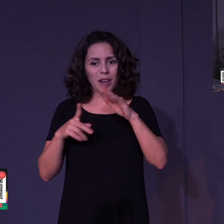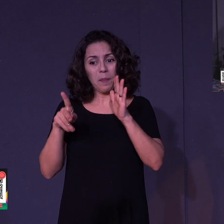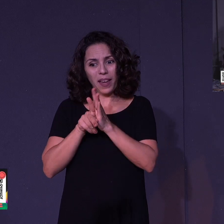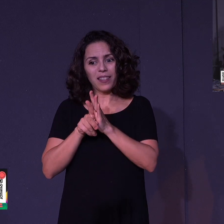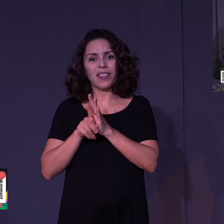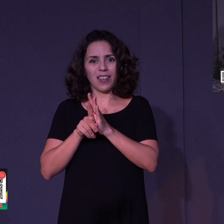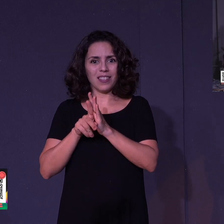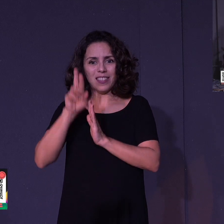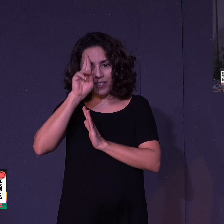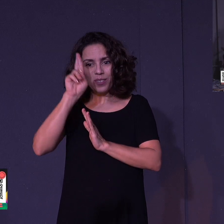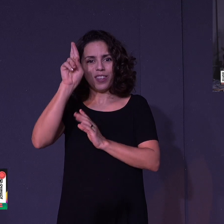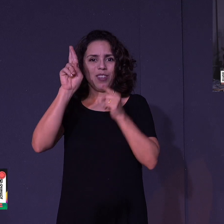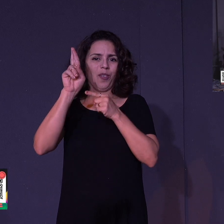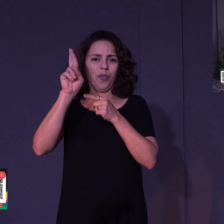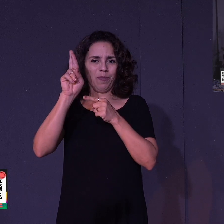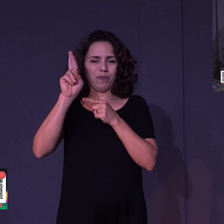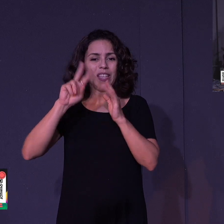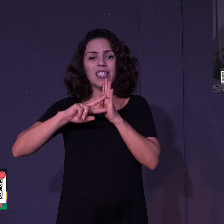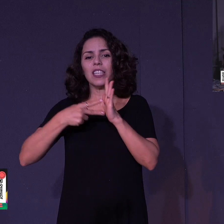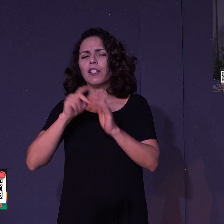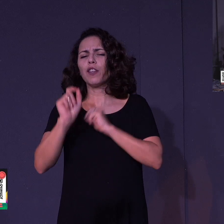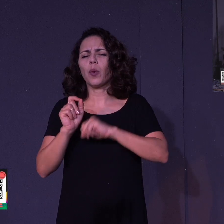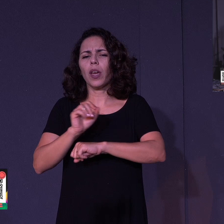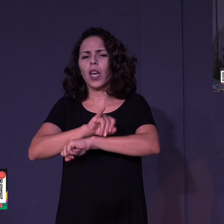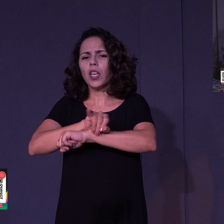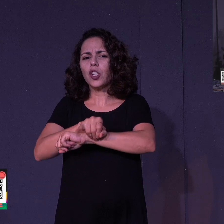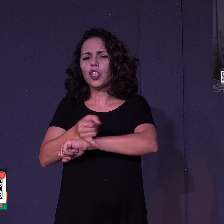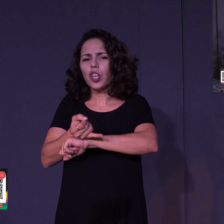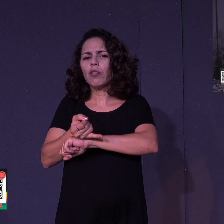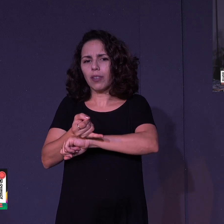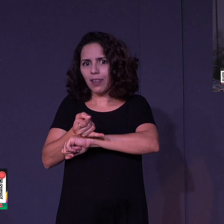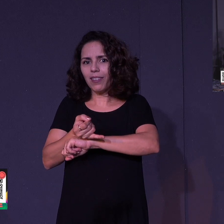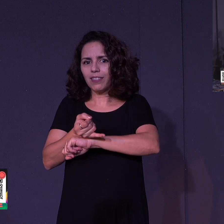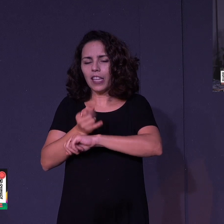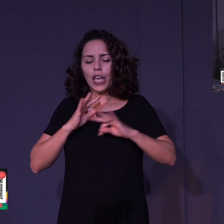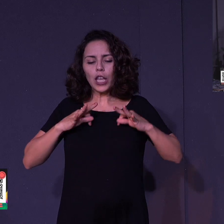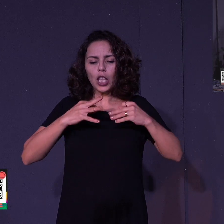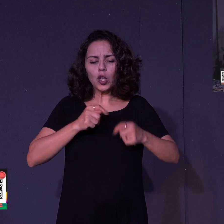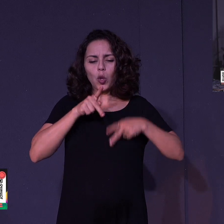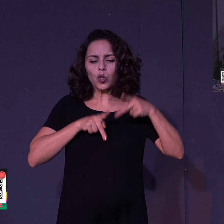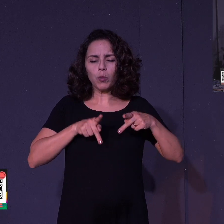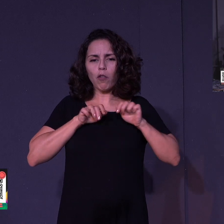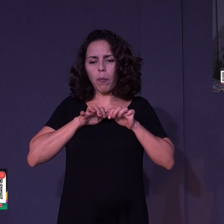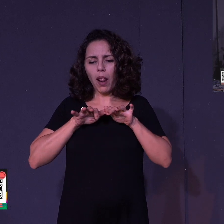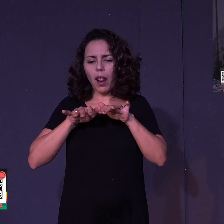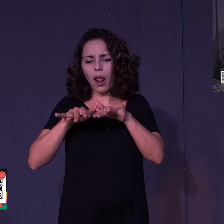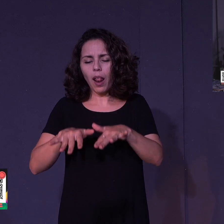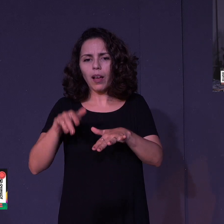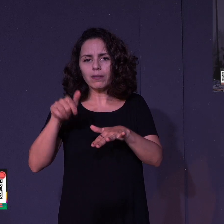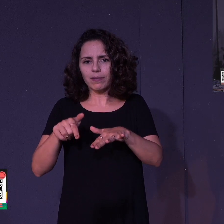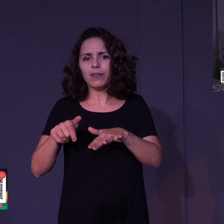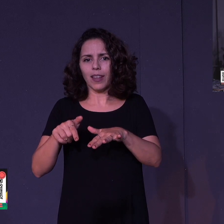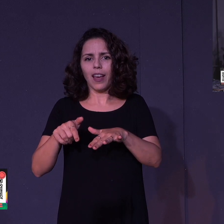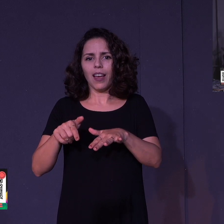cidade firmemente estabelecida. Para lá sobem as tribos do Senhor, para dar graças ao Senhor conforme os